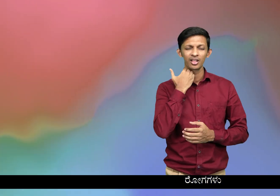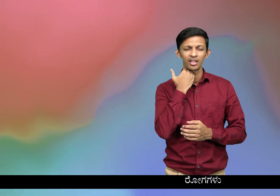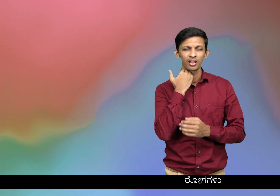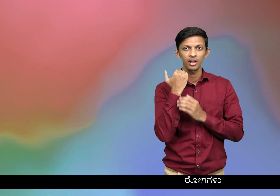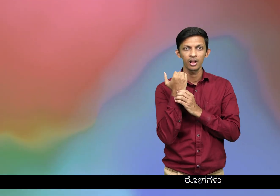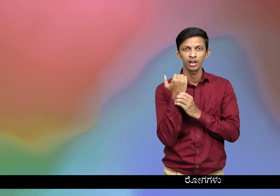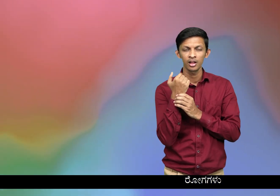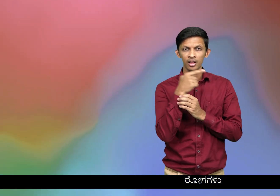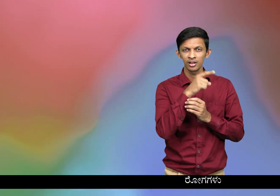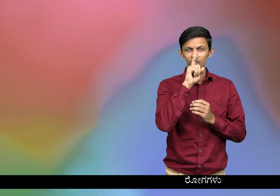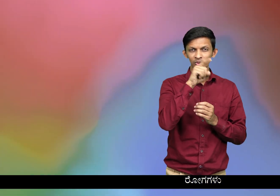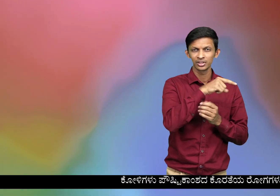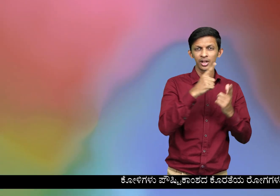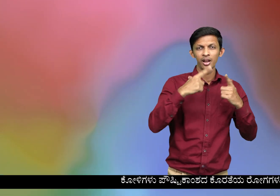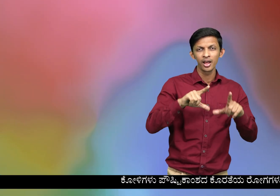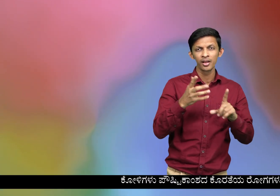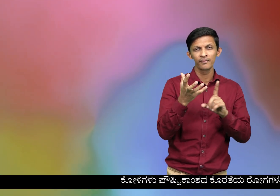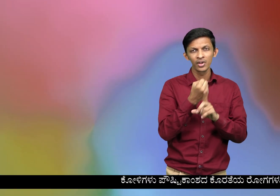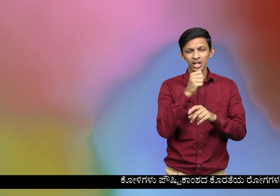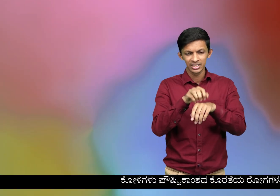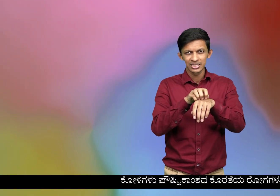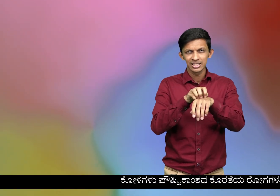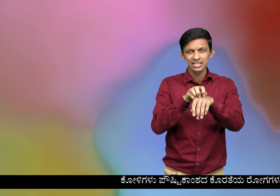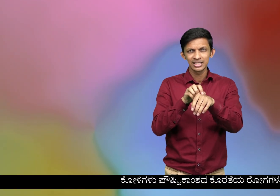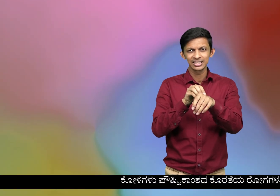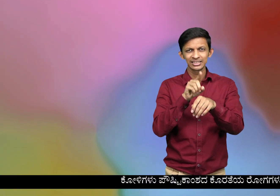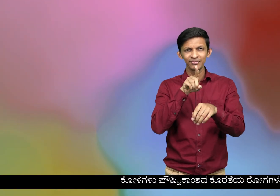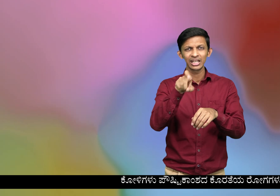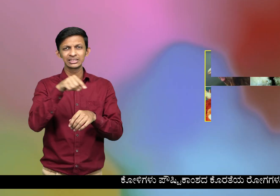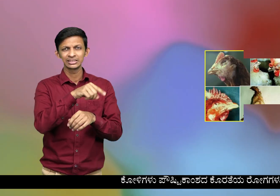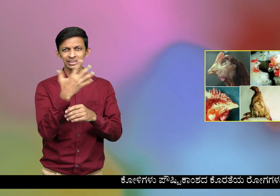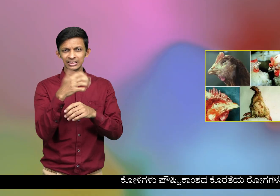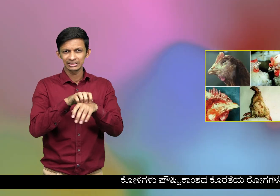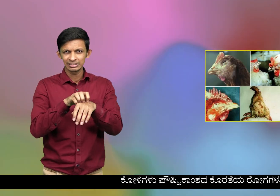ರೋಗಗಳು. ಕೋಳಿಗಳು ಪೌಷ್ಟಿಕಾಂಶದ ಕೊರತೆಯ ರೋಗಗಳು.